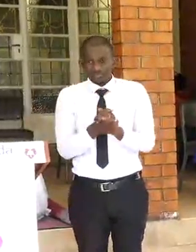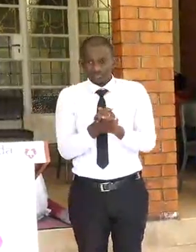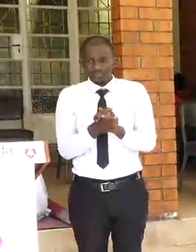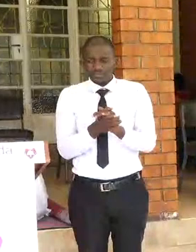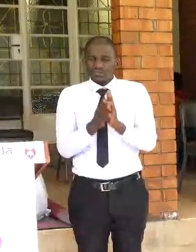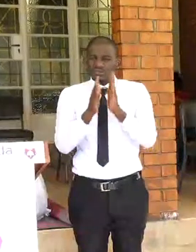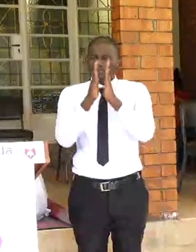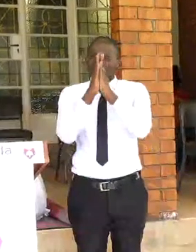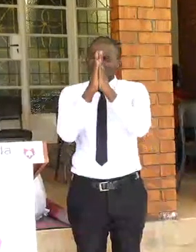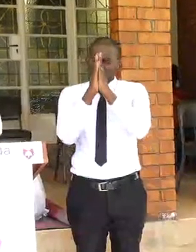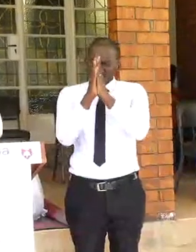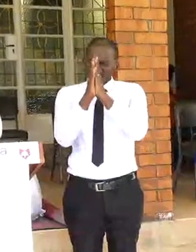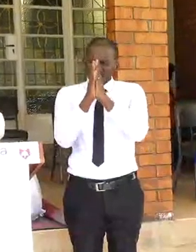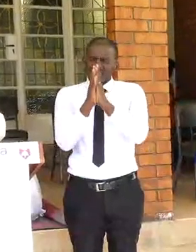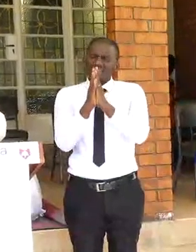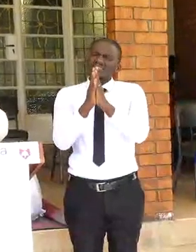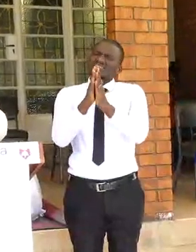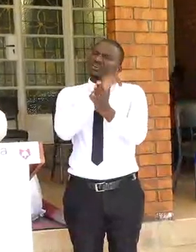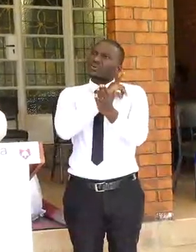sabe sala nti Mukama mumba,